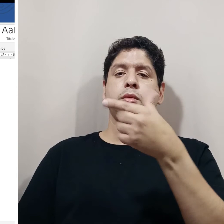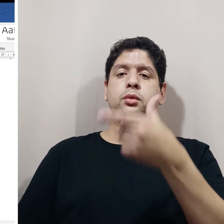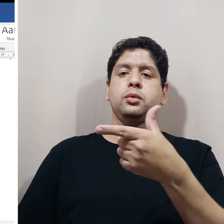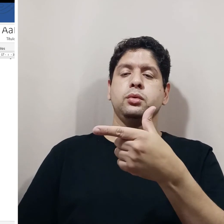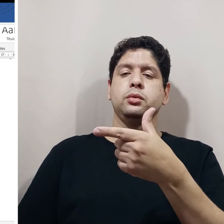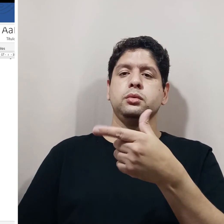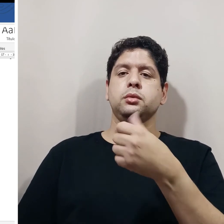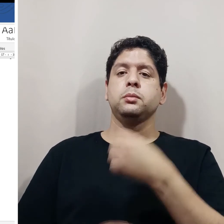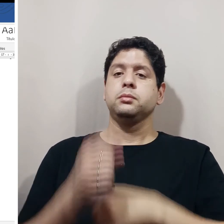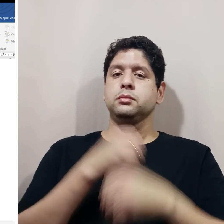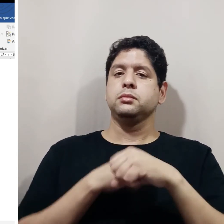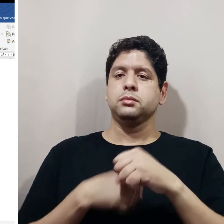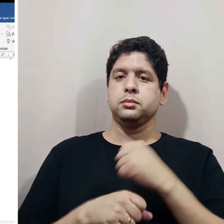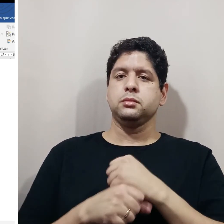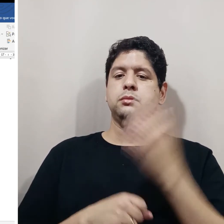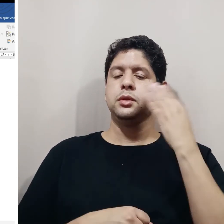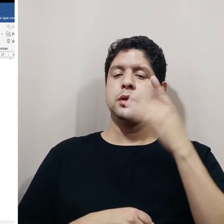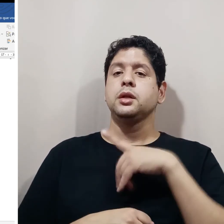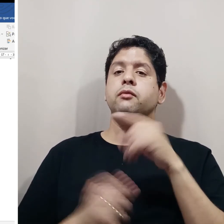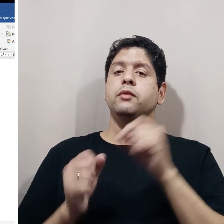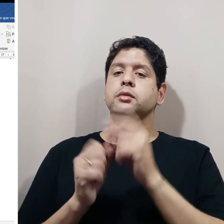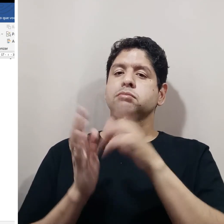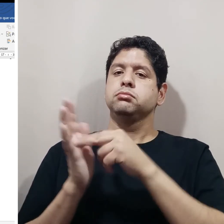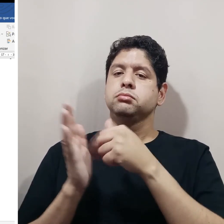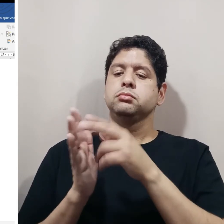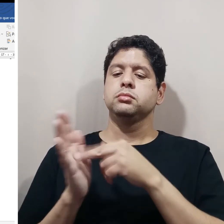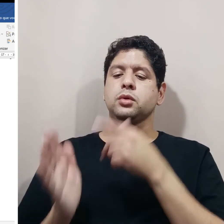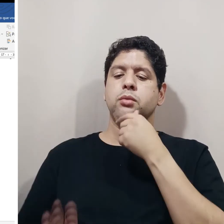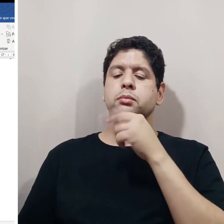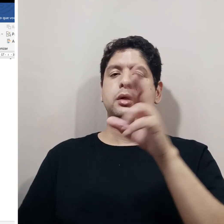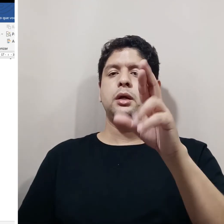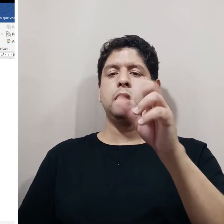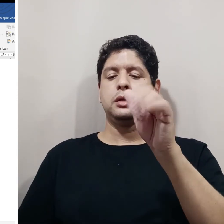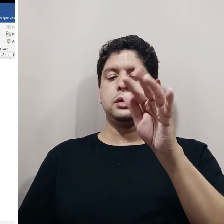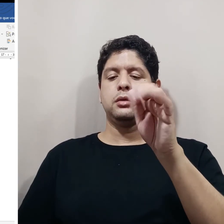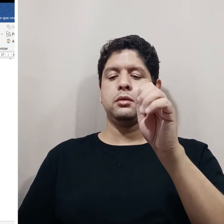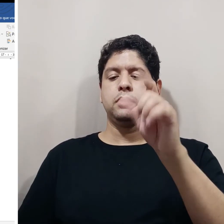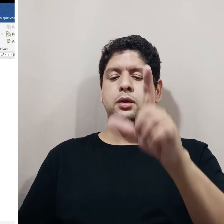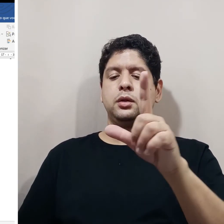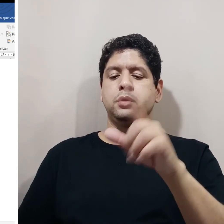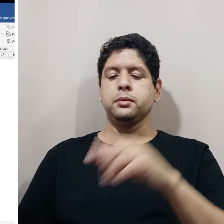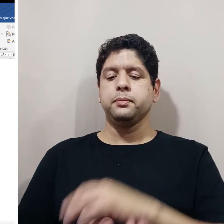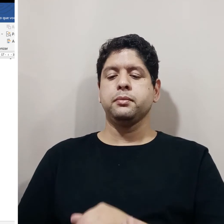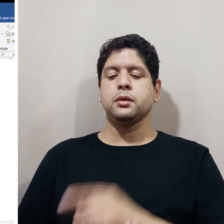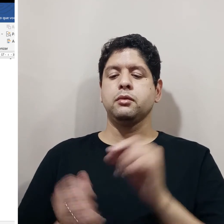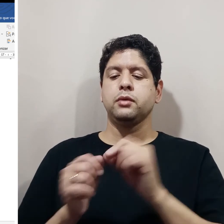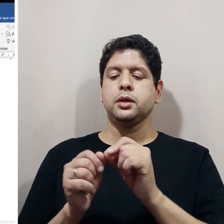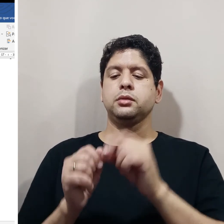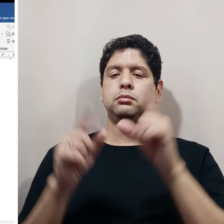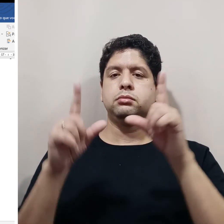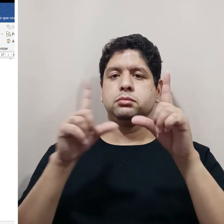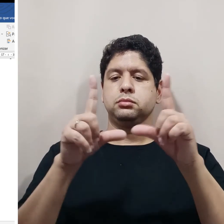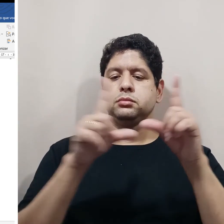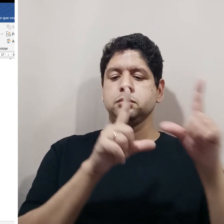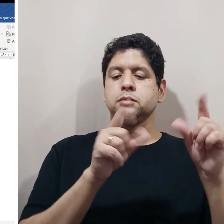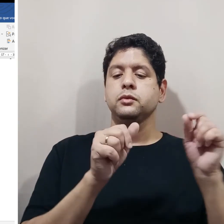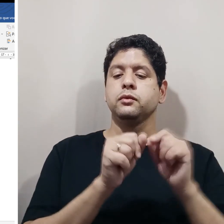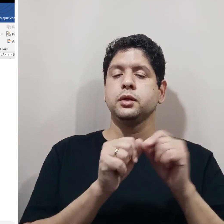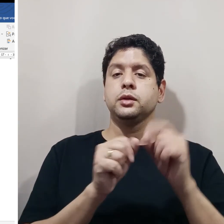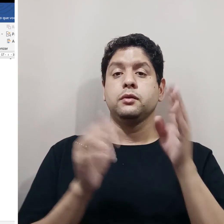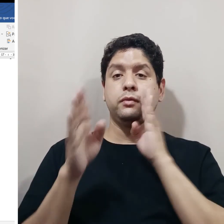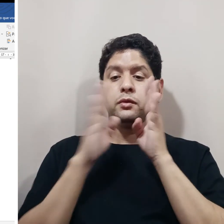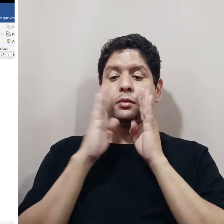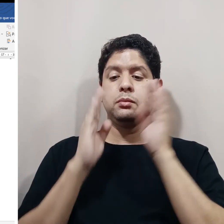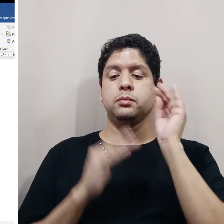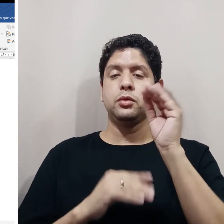A aluna Stephanie, né, que era da 602 do ano passado, né, ela fez uma releitura de uma obra